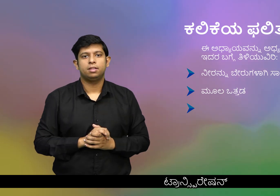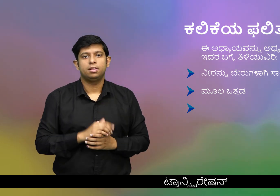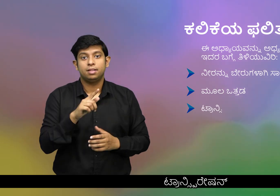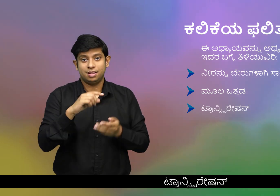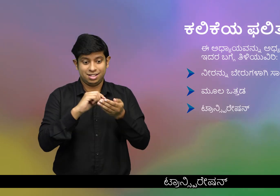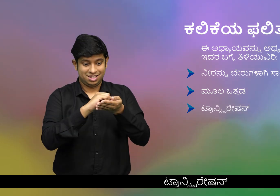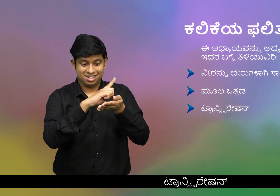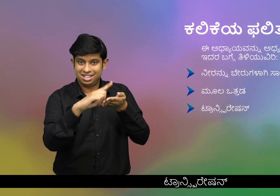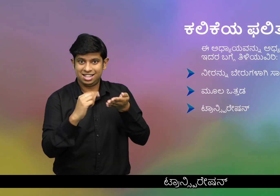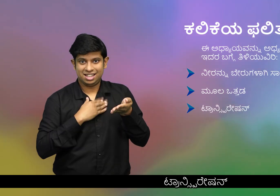ಟ್ರಾನ್ಸ್ಪಿರೇಷನ್.